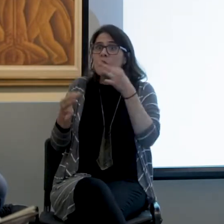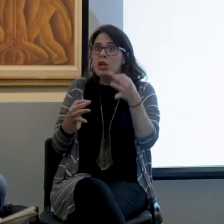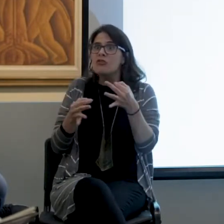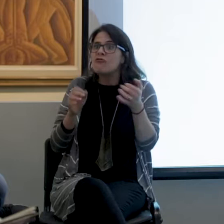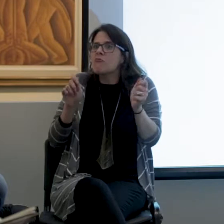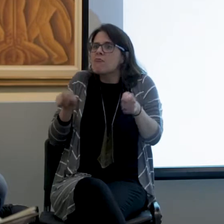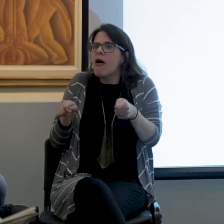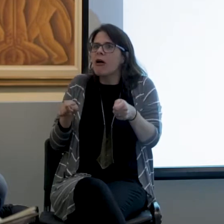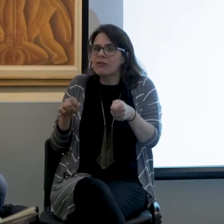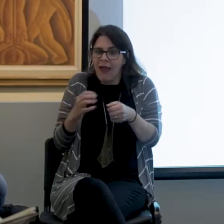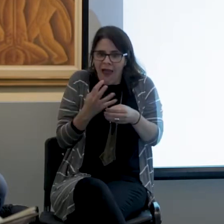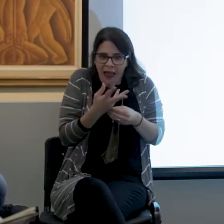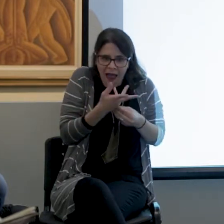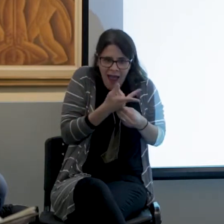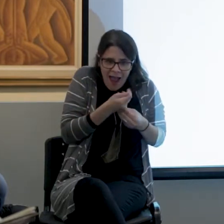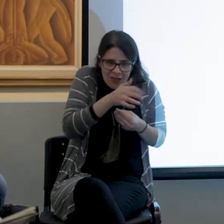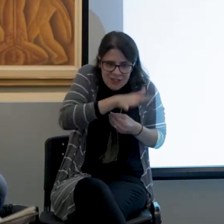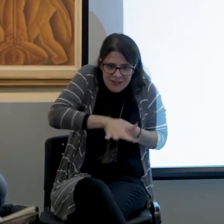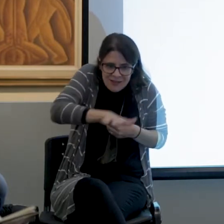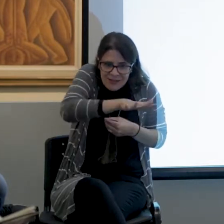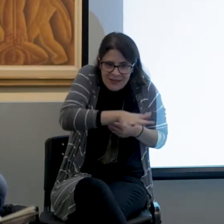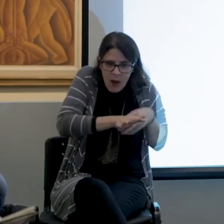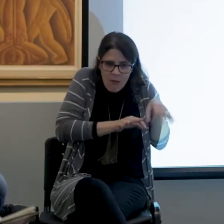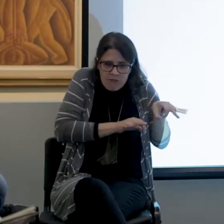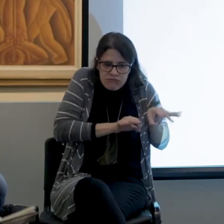arte que surgiu.